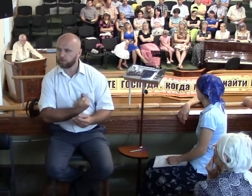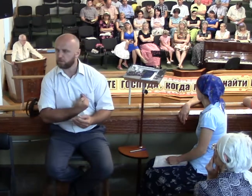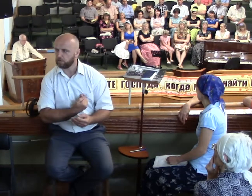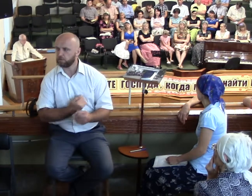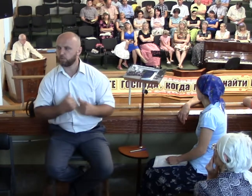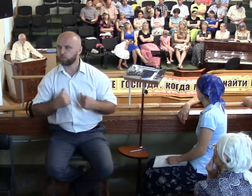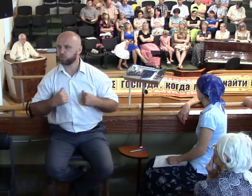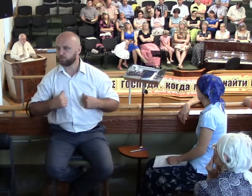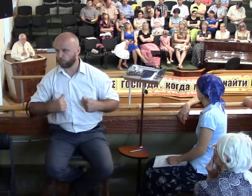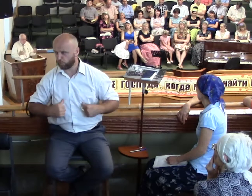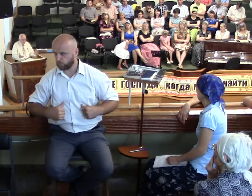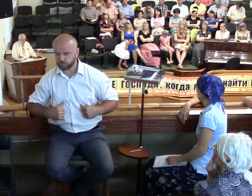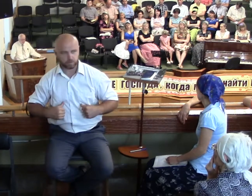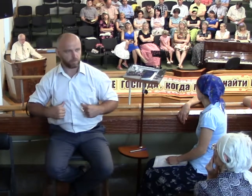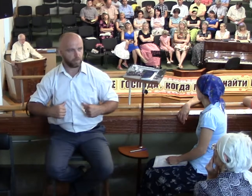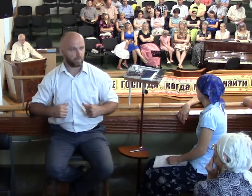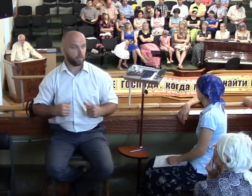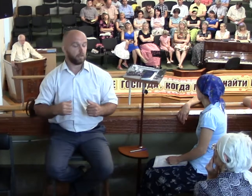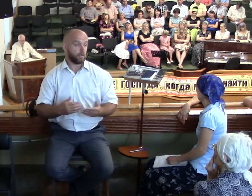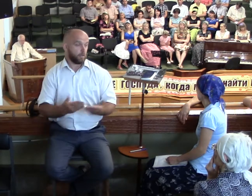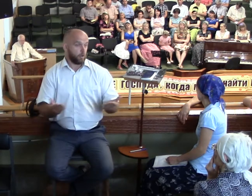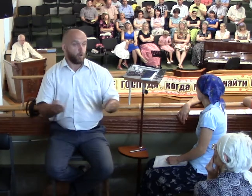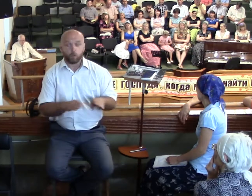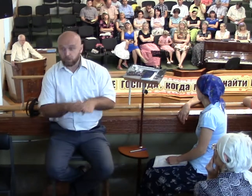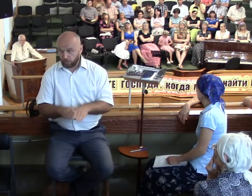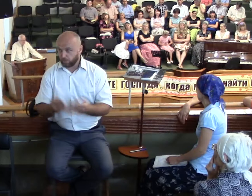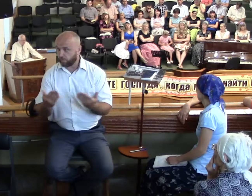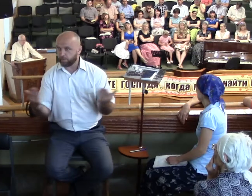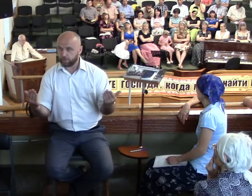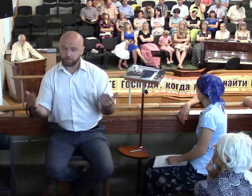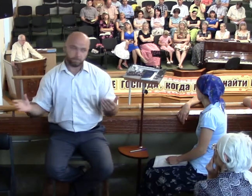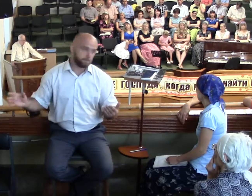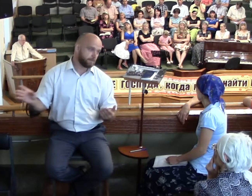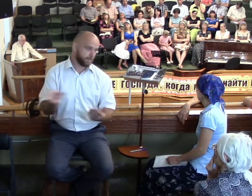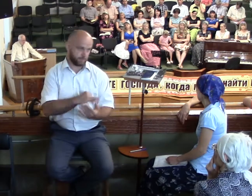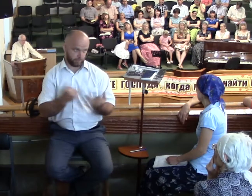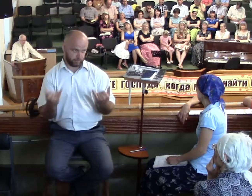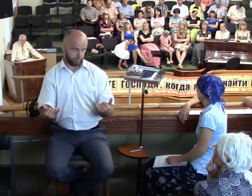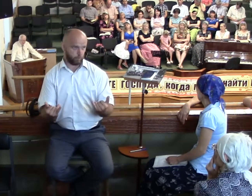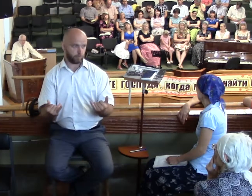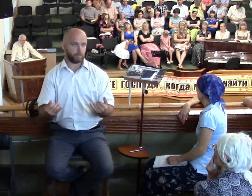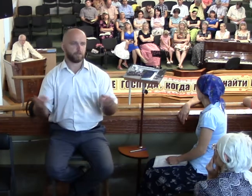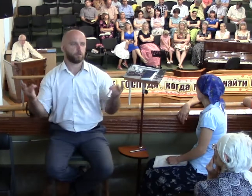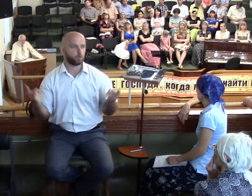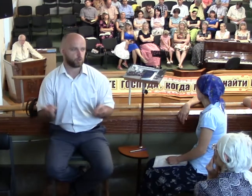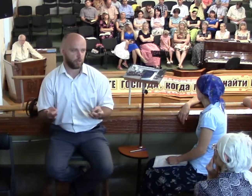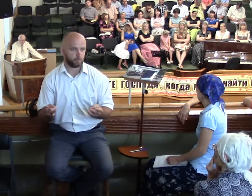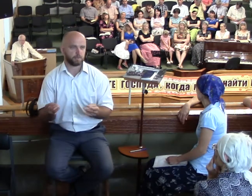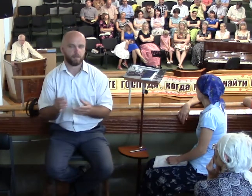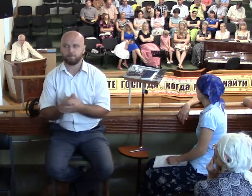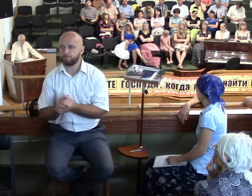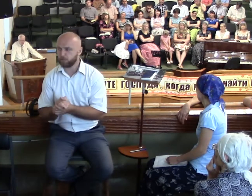чтобы оно не нуждалось в покое, не нуждалось в мире, не нуждалось в